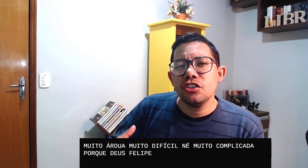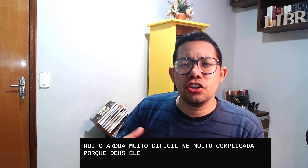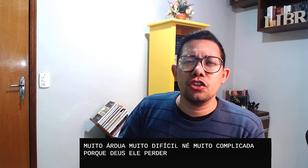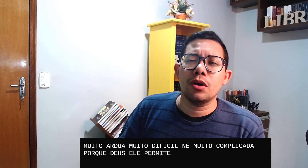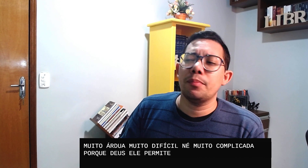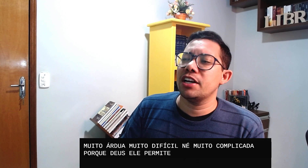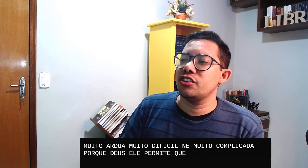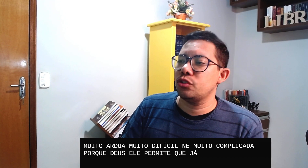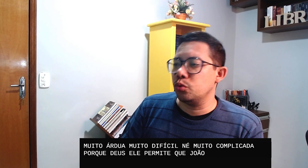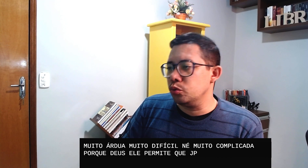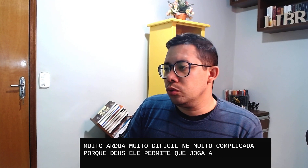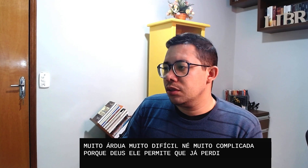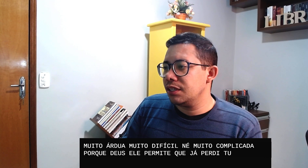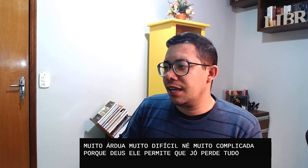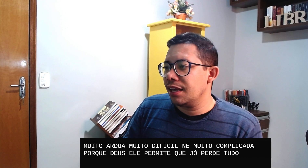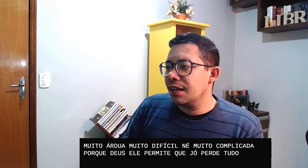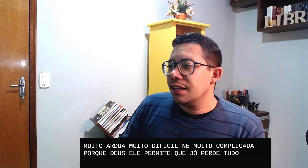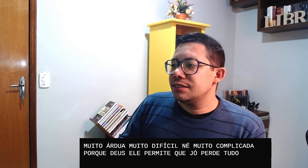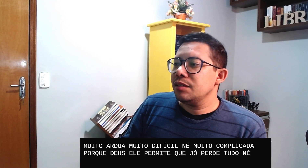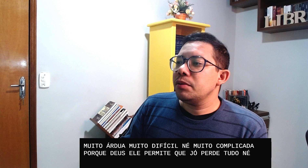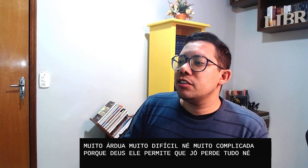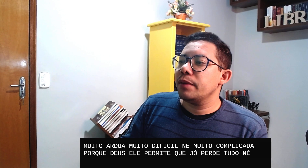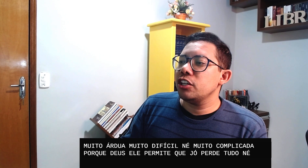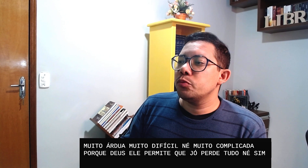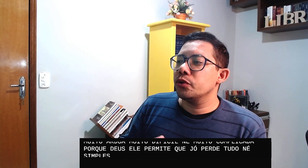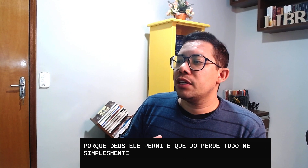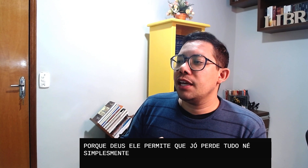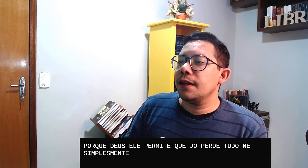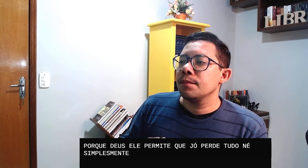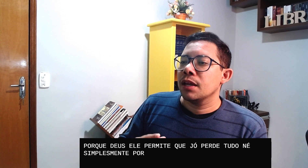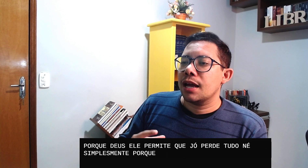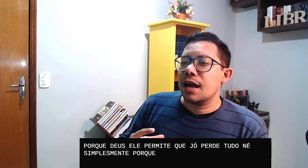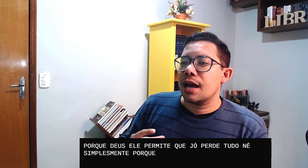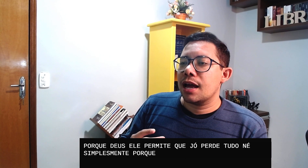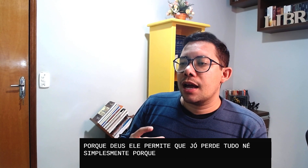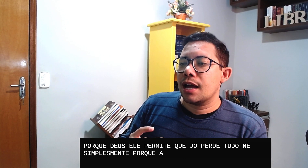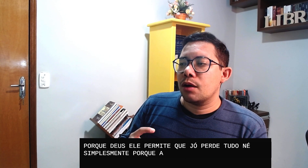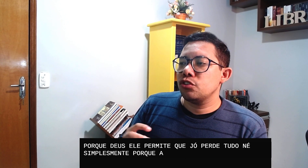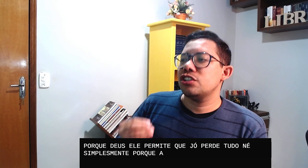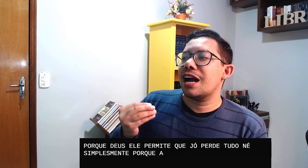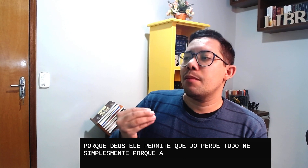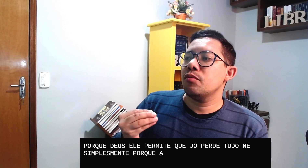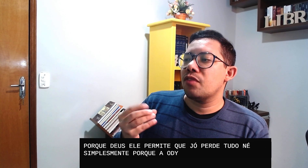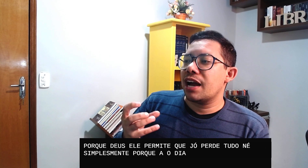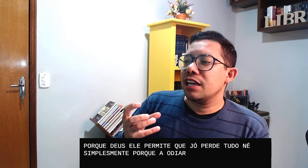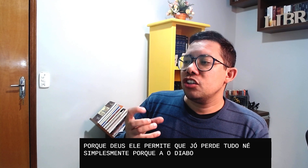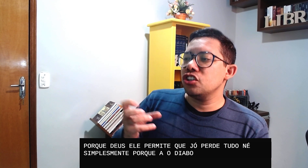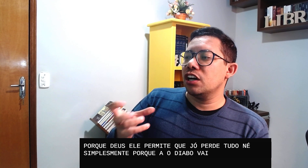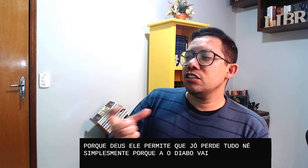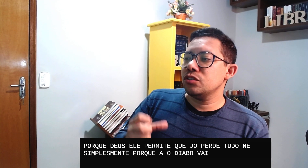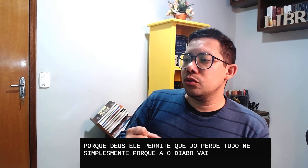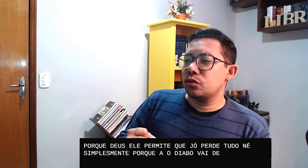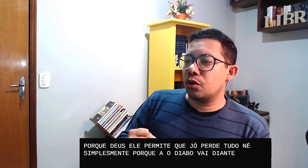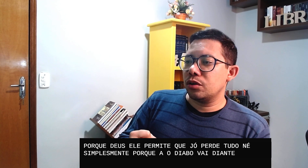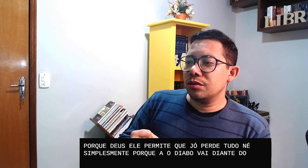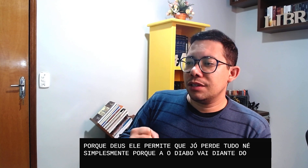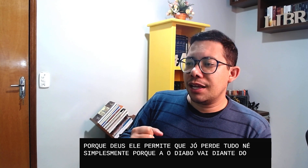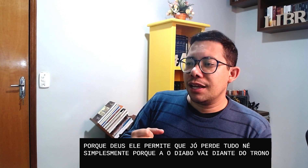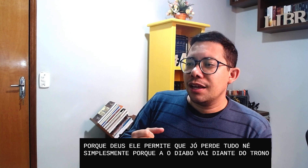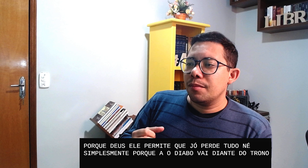que Jó perde tudo, né? Simplesmente porque o diabo vai diante do trono, né,